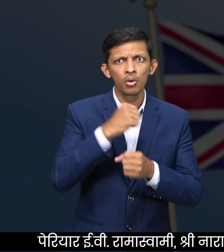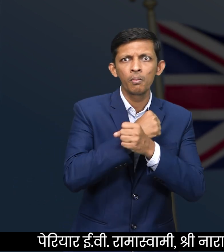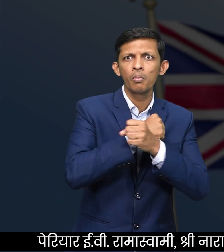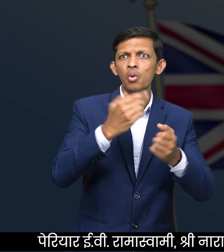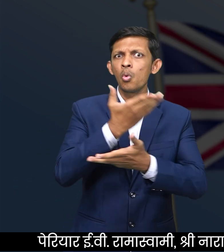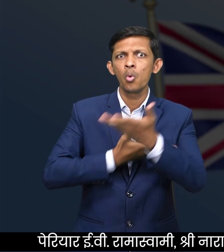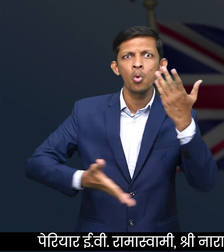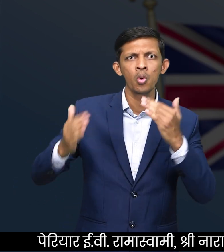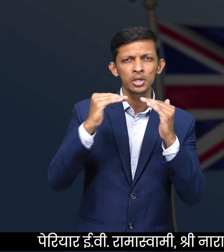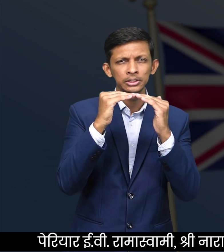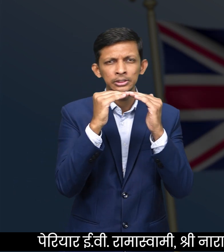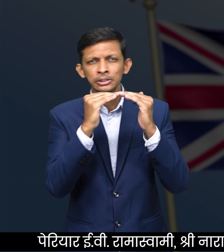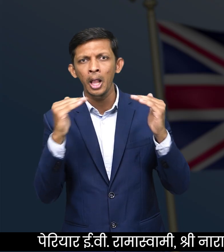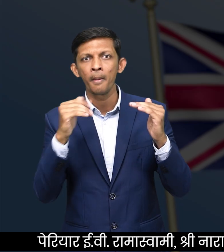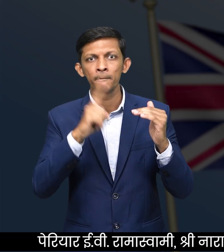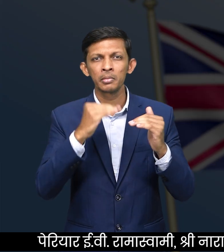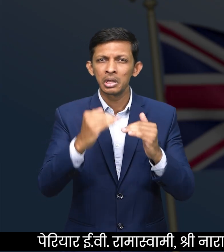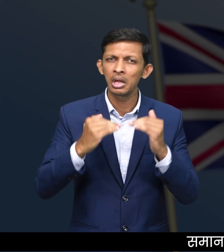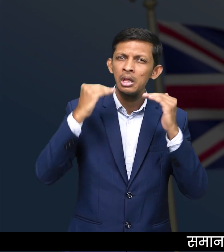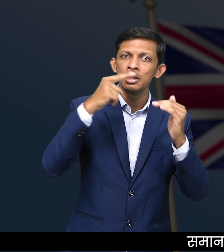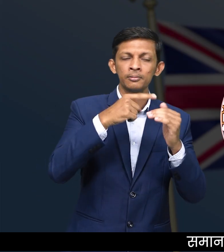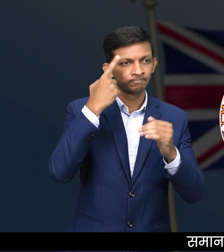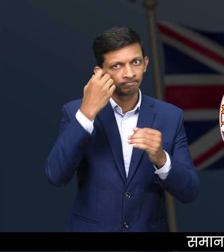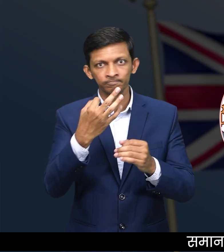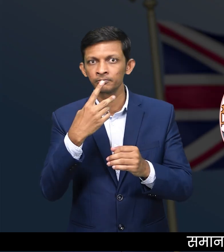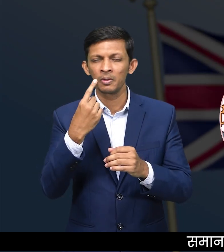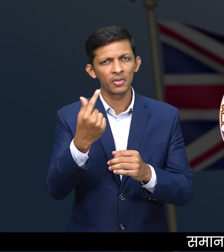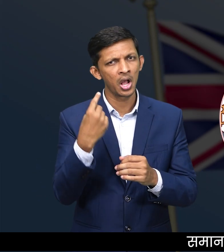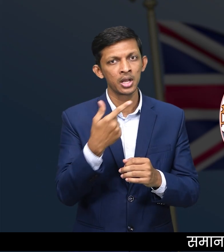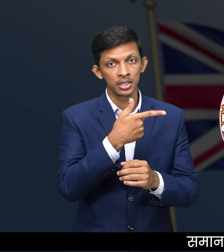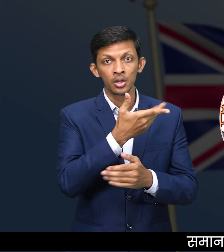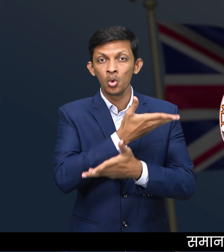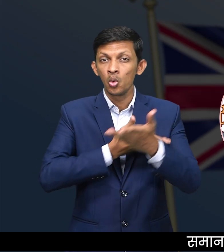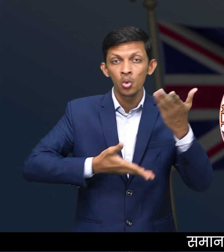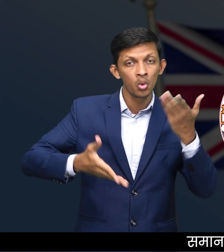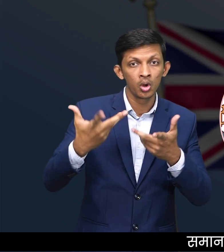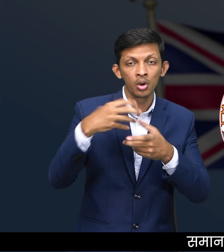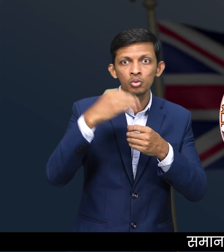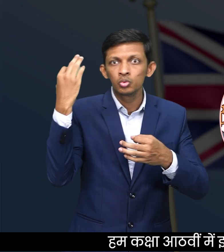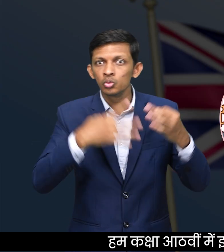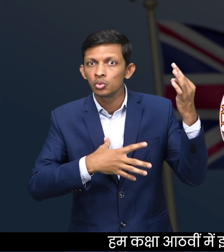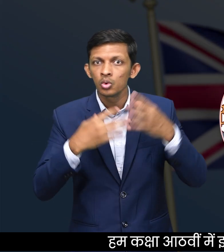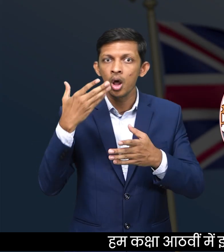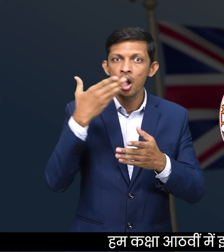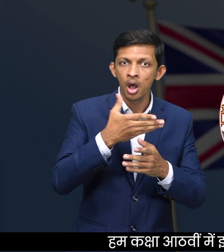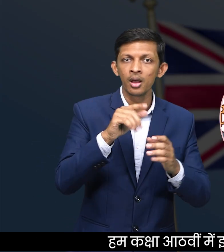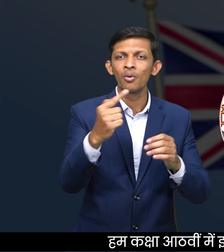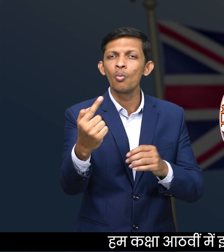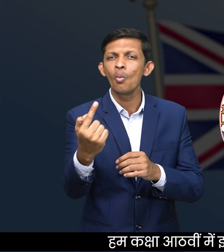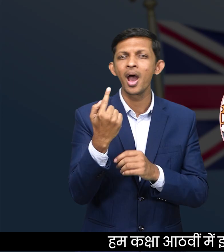जैसे सुधारकों ने स्वतंत्रता, समानता और गरिमा की वकालत की। हम कक्षा 8वीं में